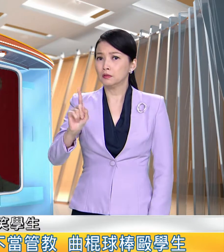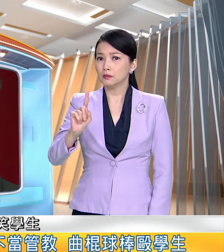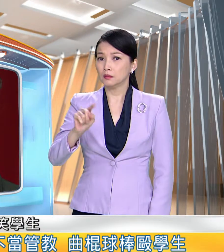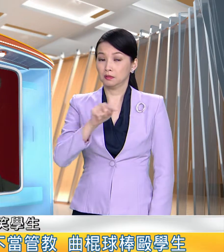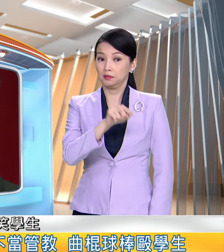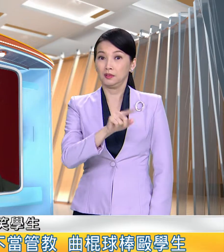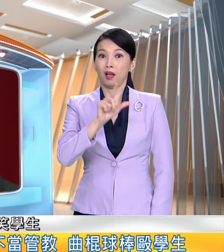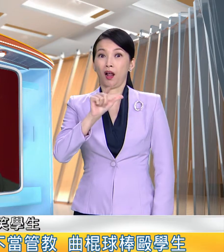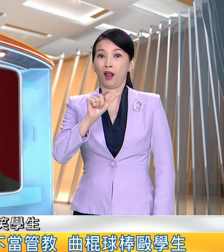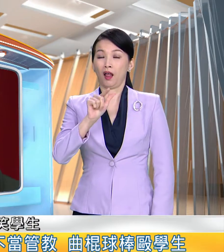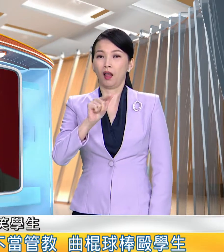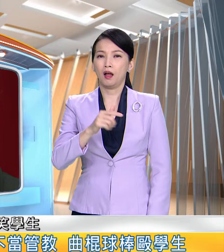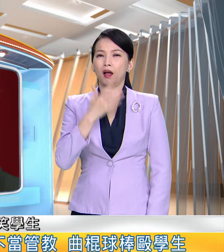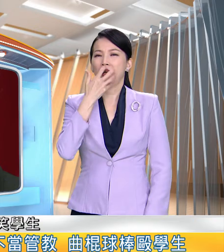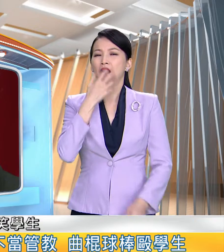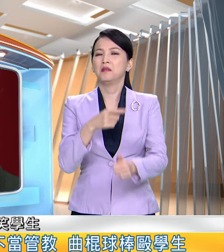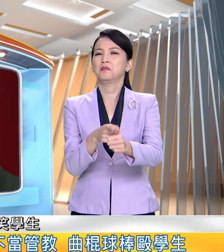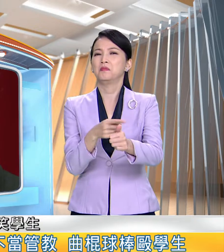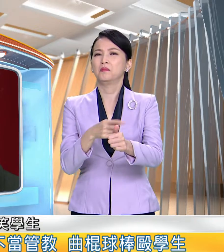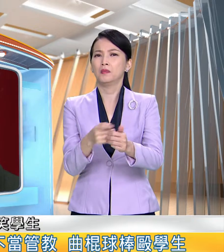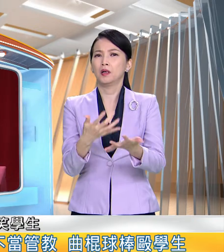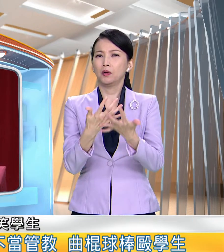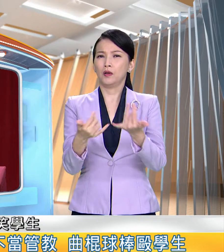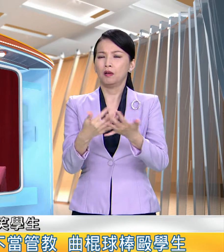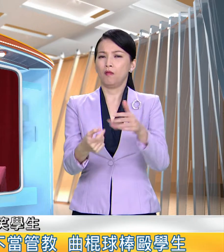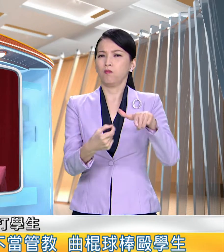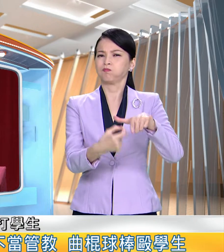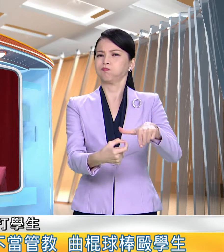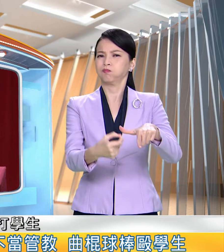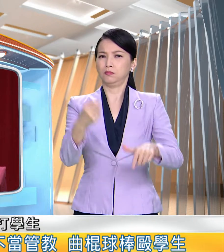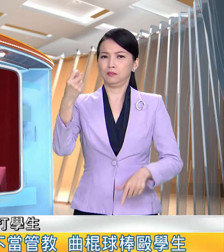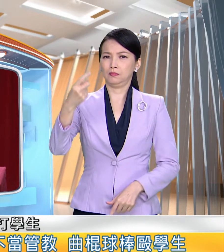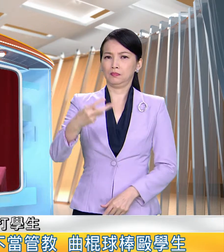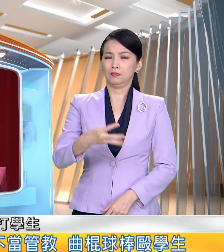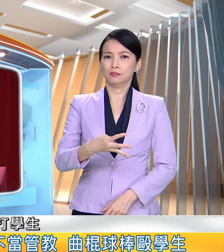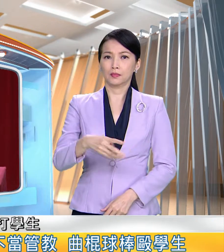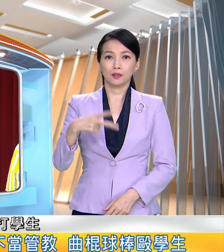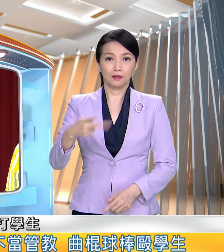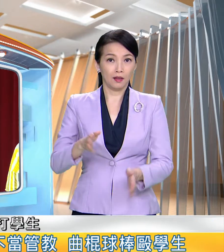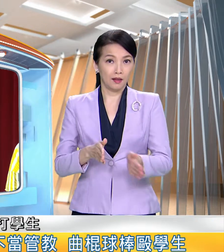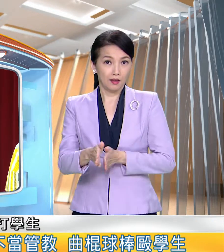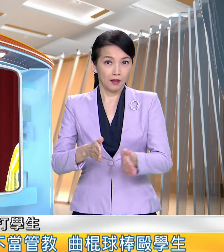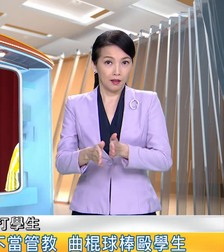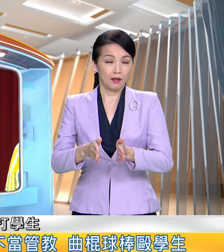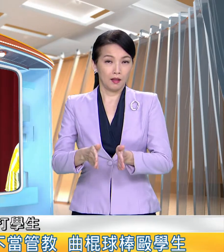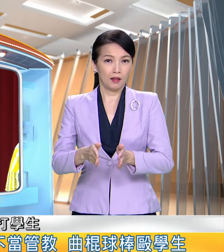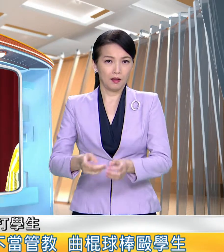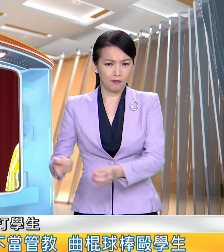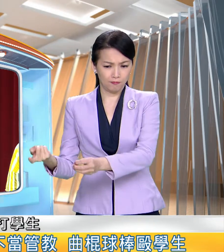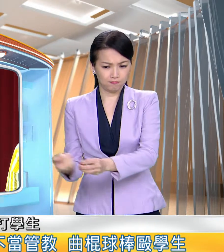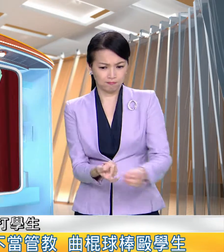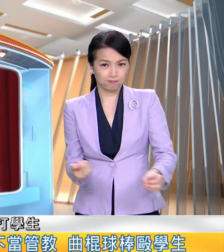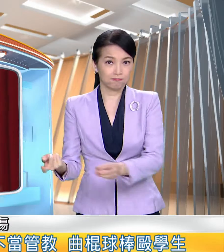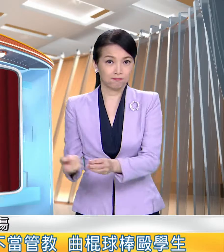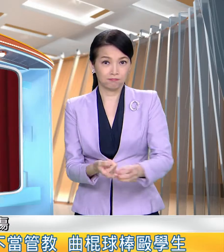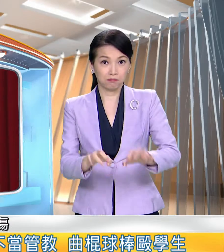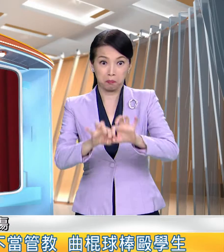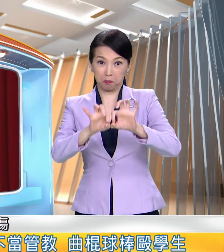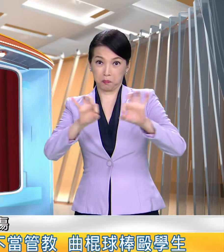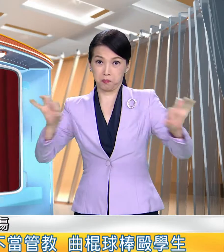但是多次公开嘲笑学生，还用曲棍球棒殴打学生，导致学生